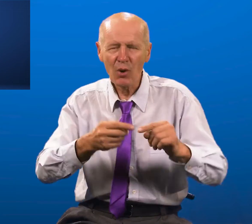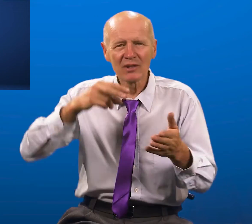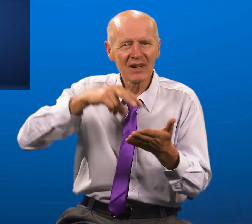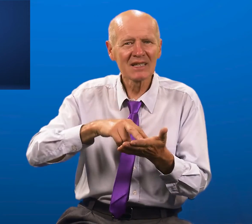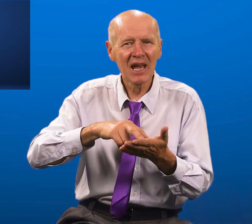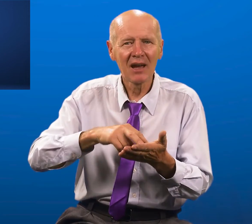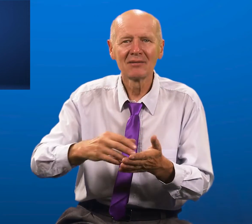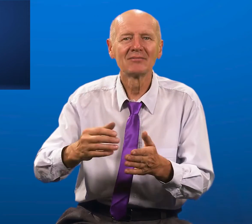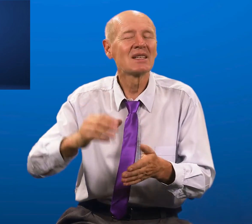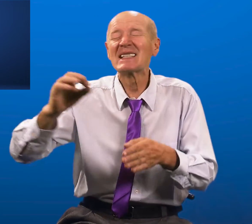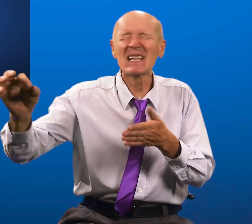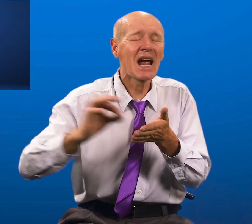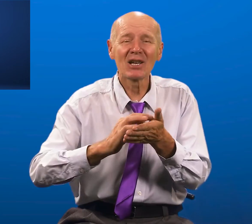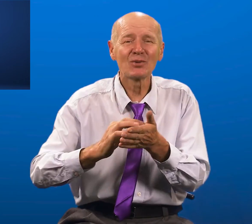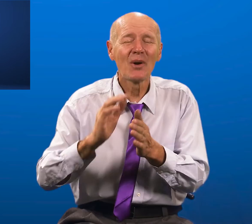искушению.